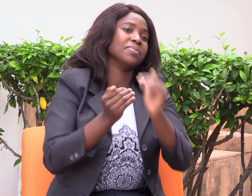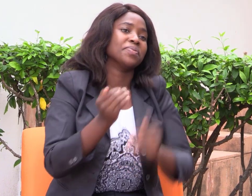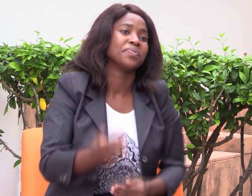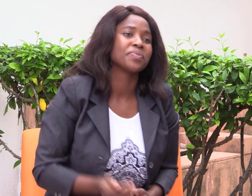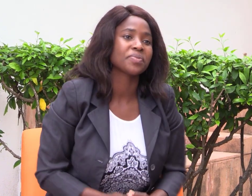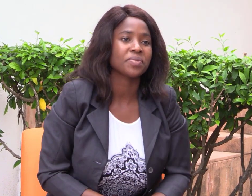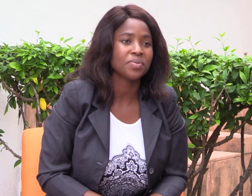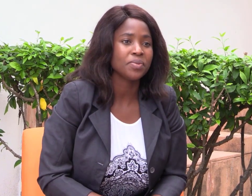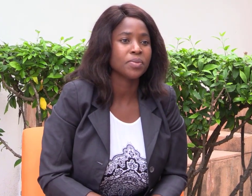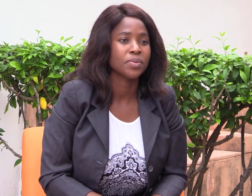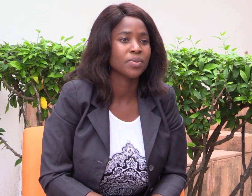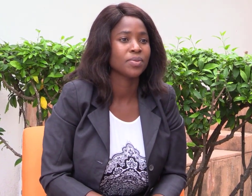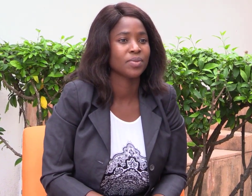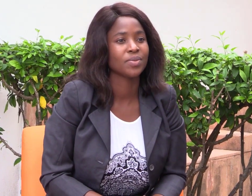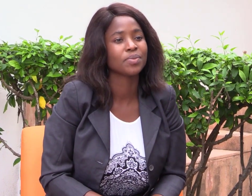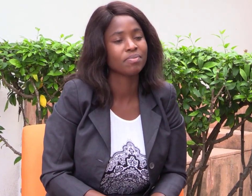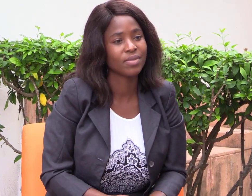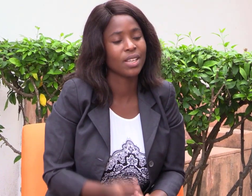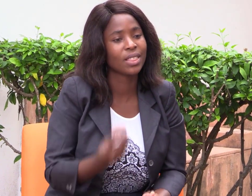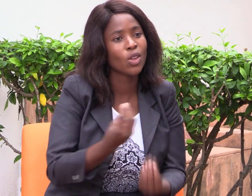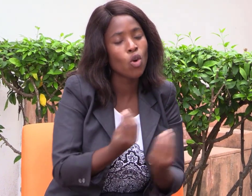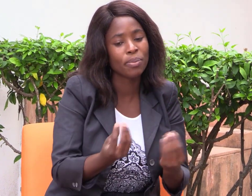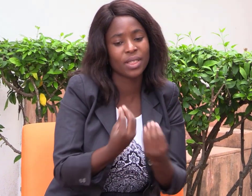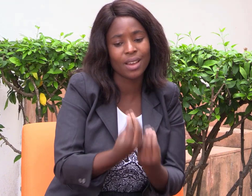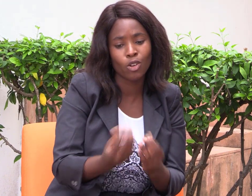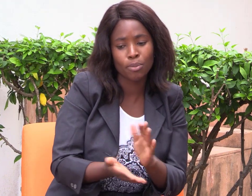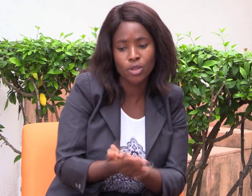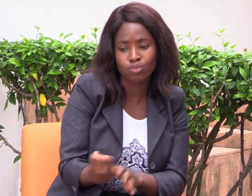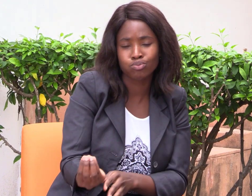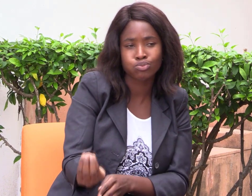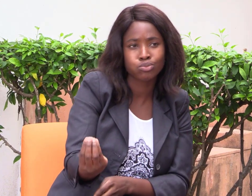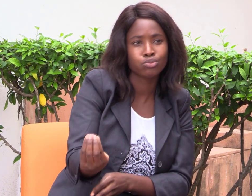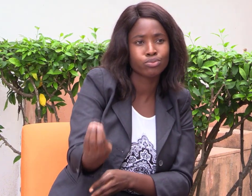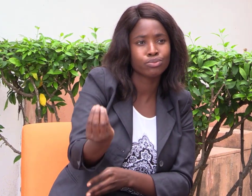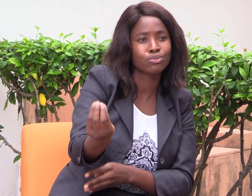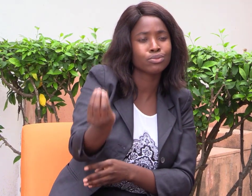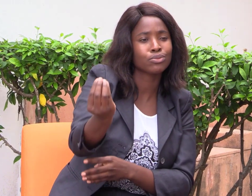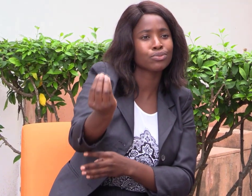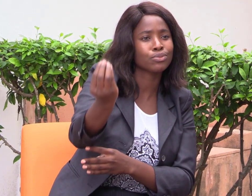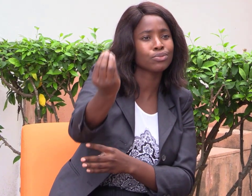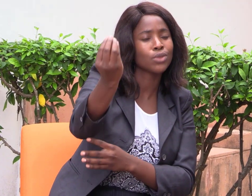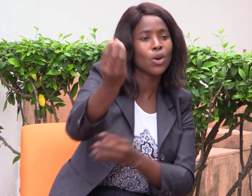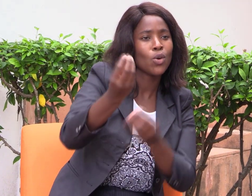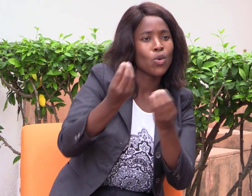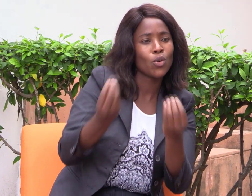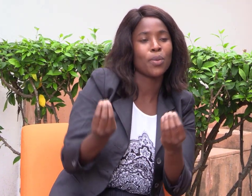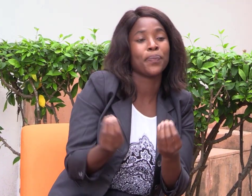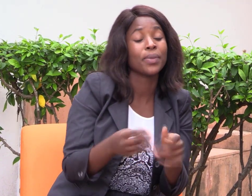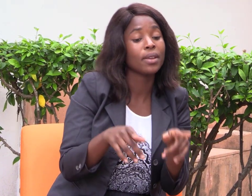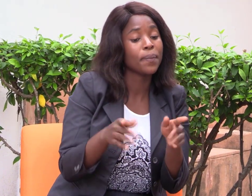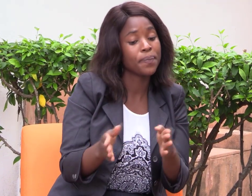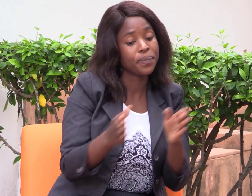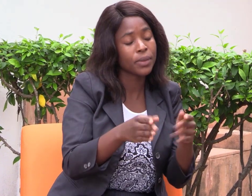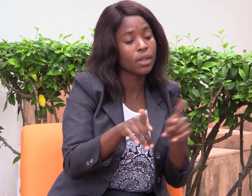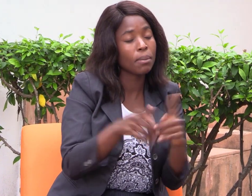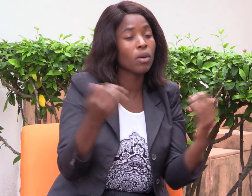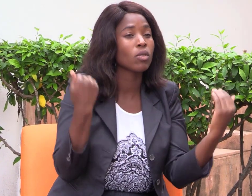aí possa estar a ensinar a irmã, que é para a irmã também poder passar esta informação. Agora, se for uma criança, como ensinar